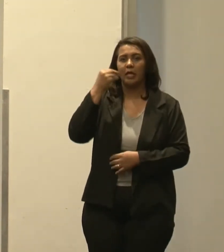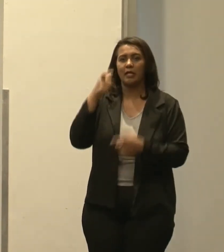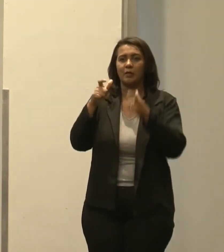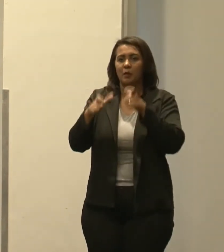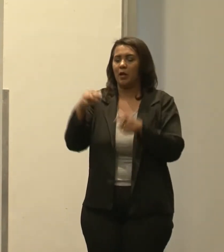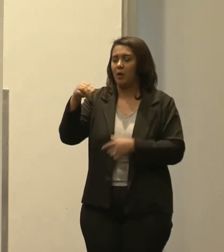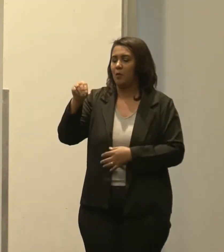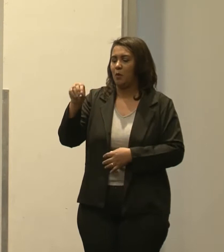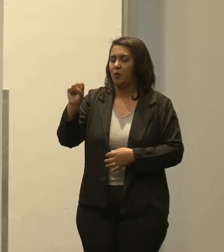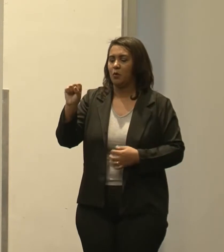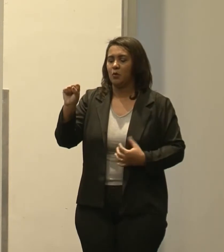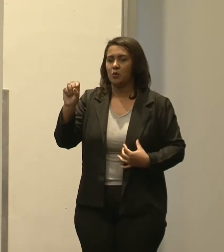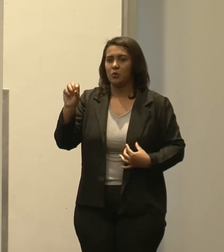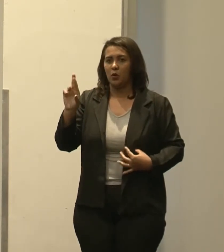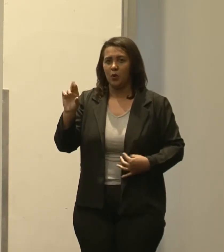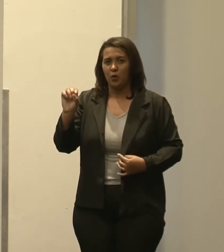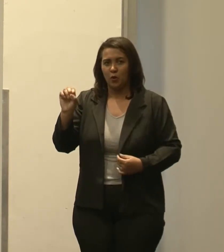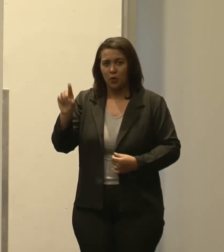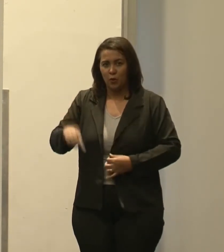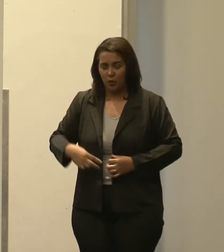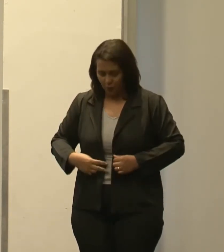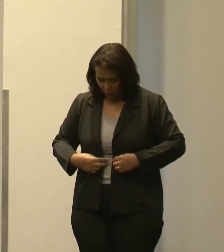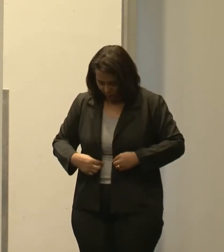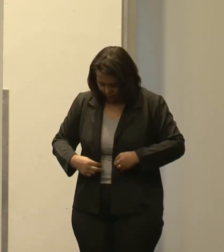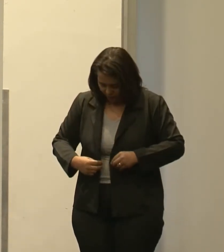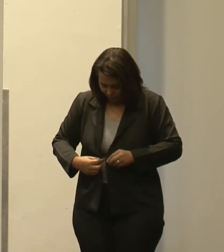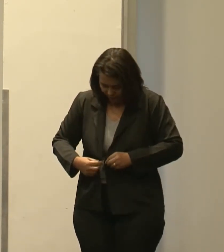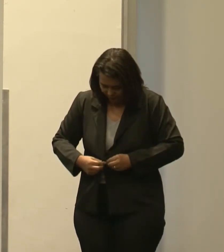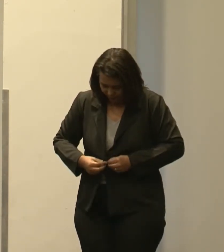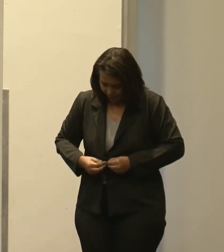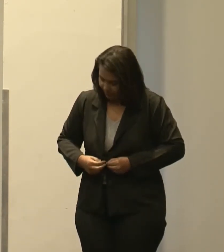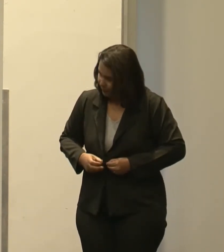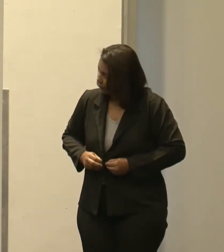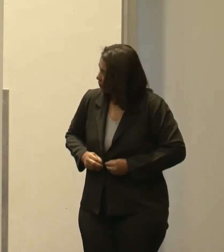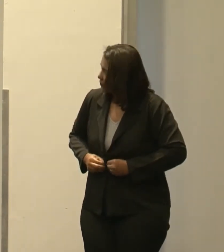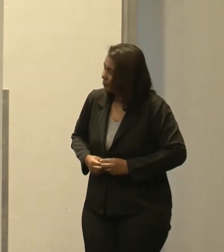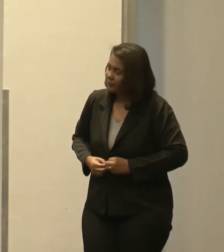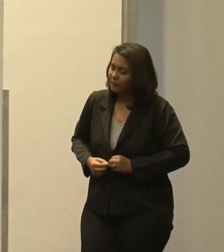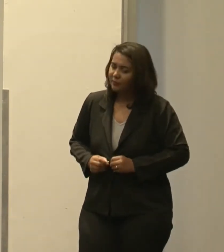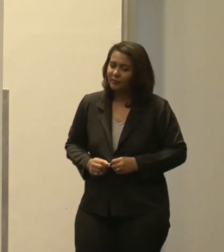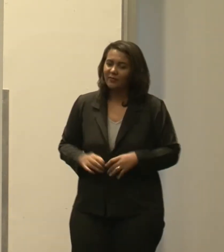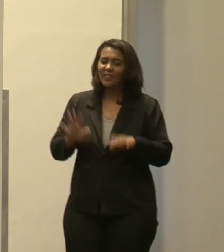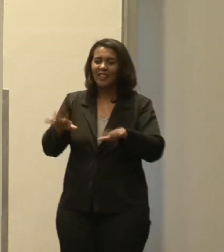Mossoró. E então vamos lá.